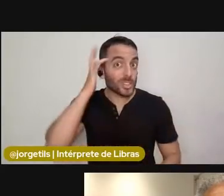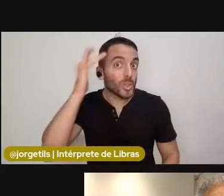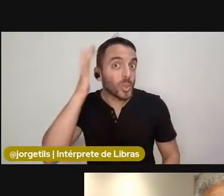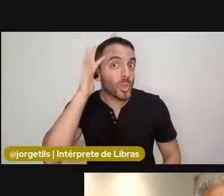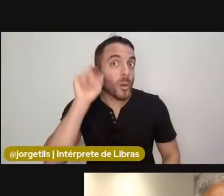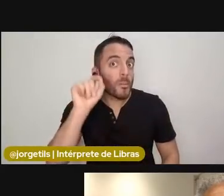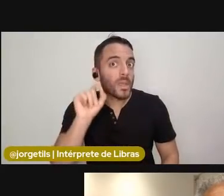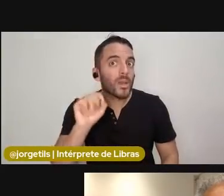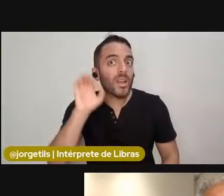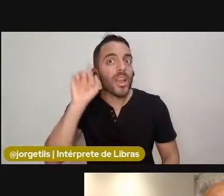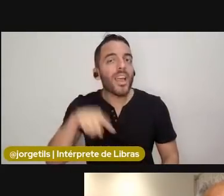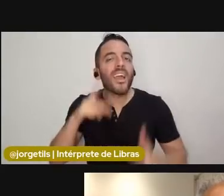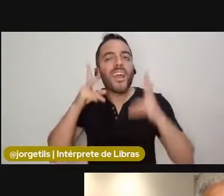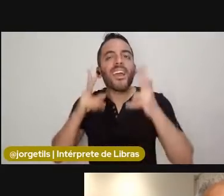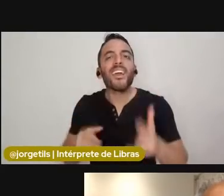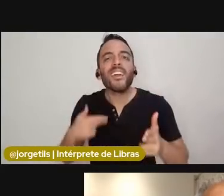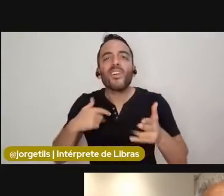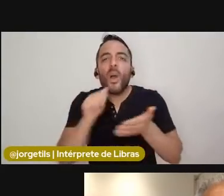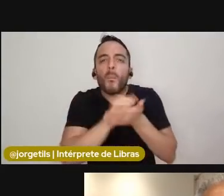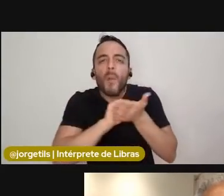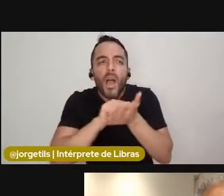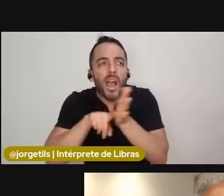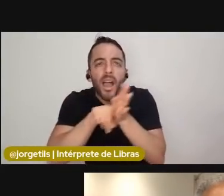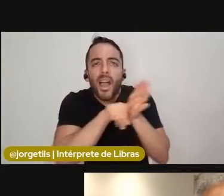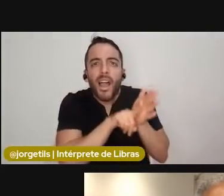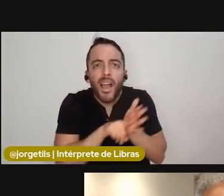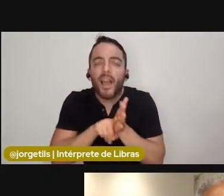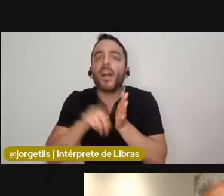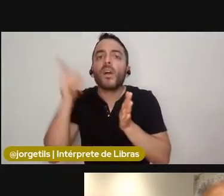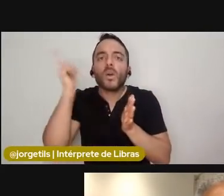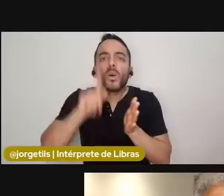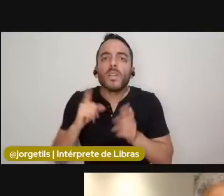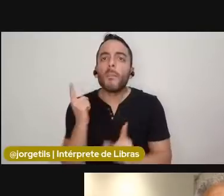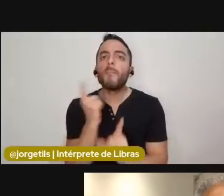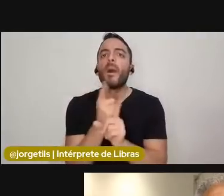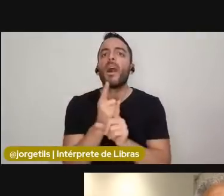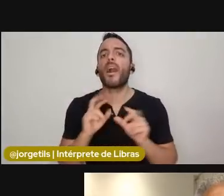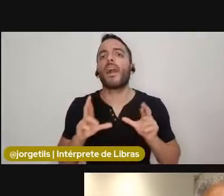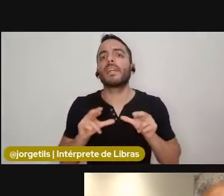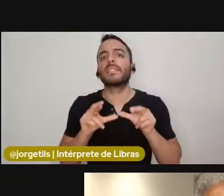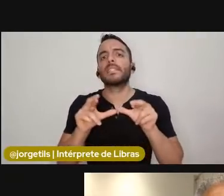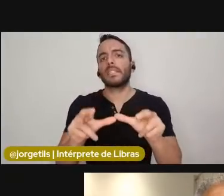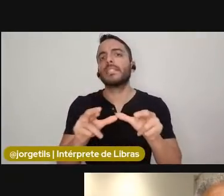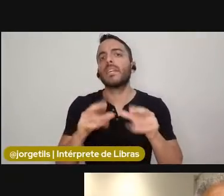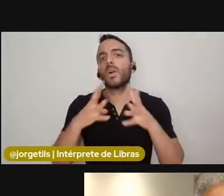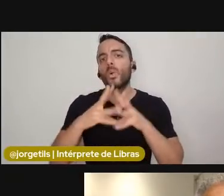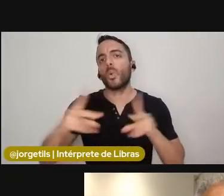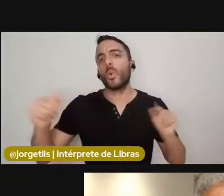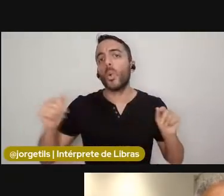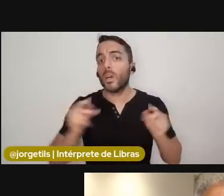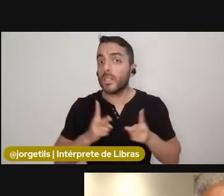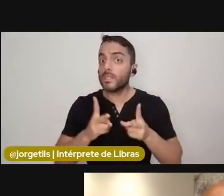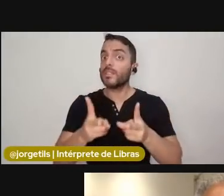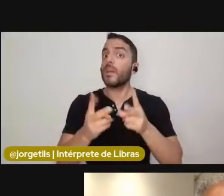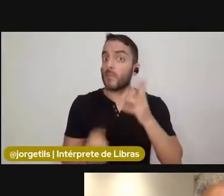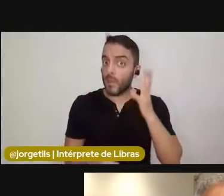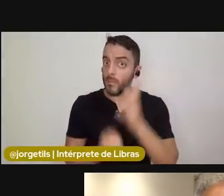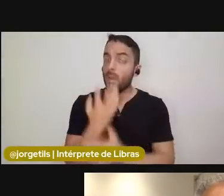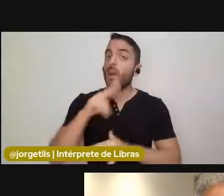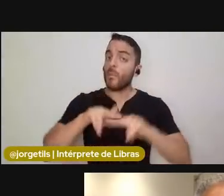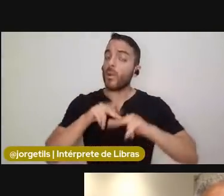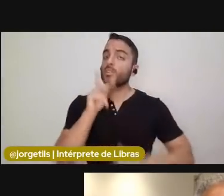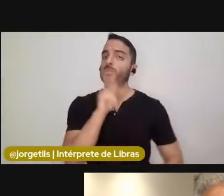elétrons e pósitrons para curar câncer. Então, a utopia ela vai sempre se tornar realidade a partir de um professor, a partir